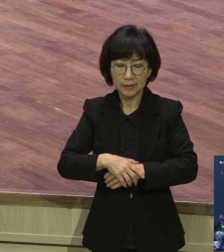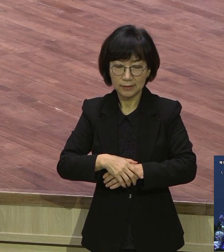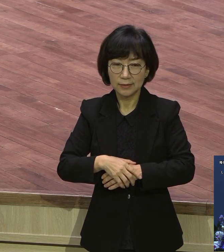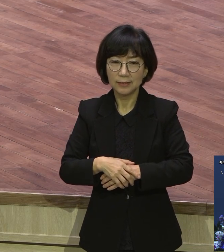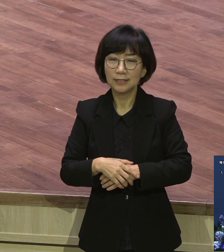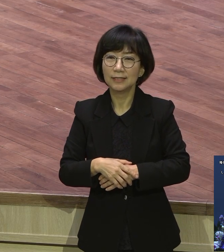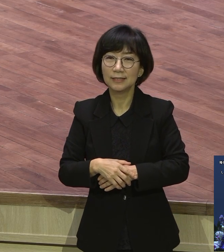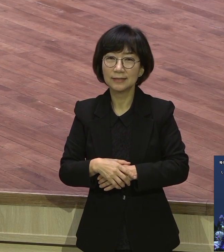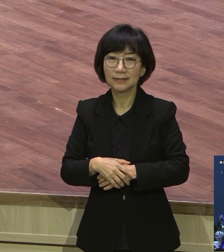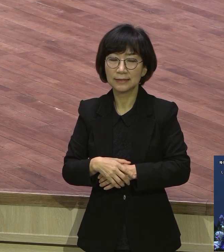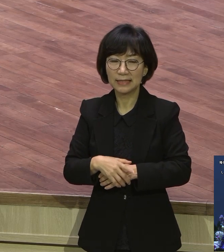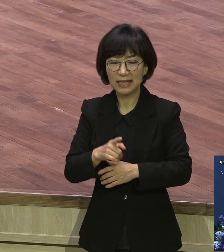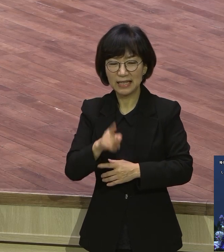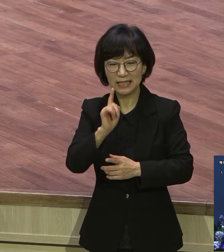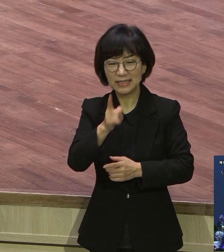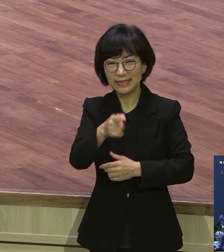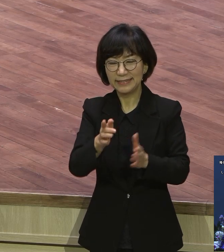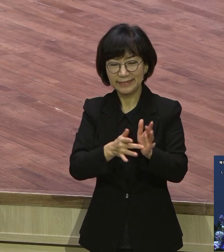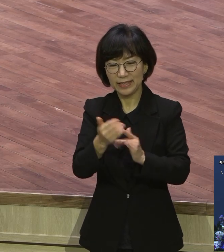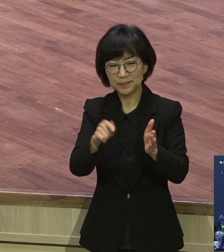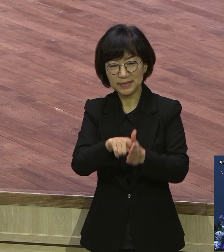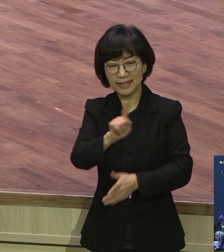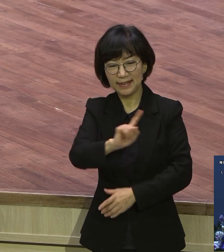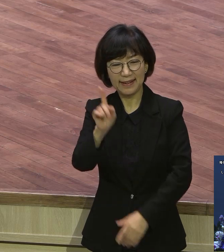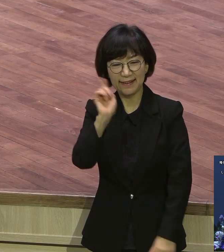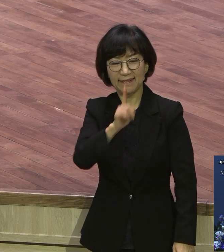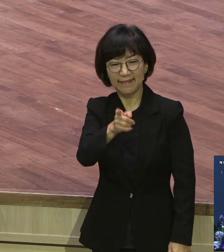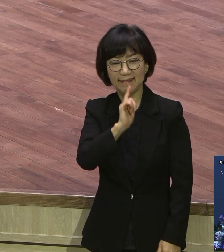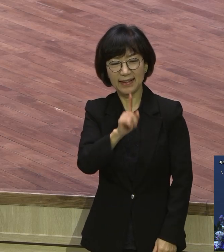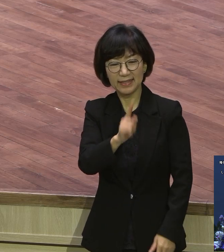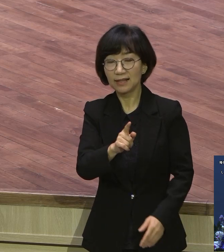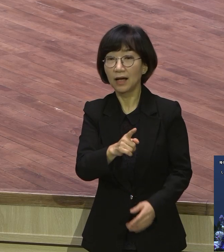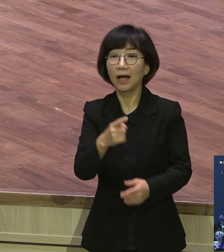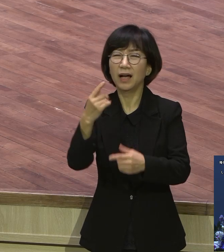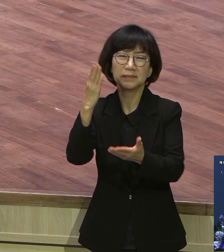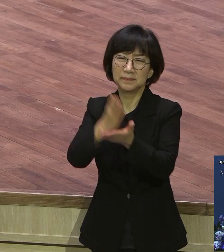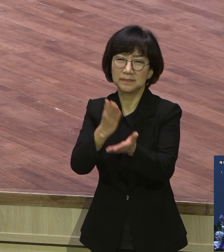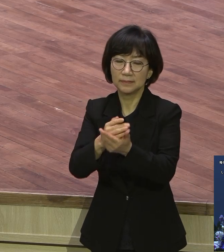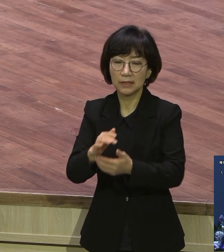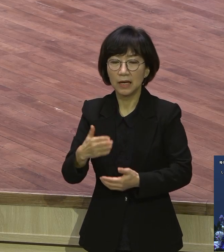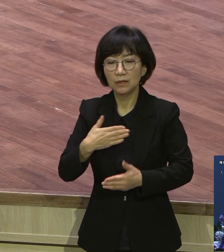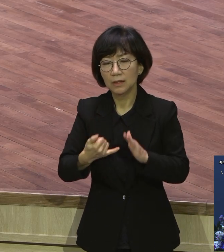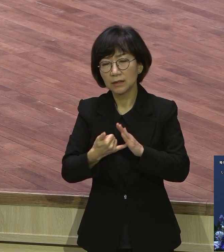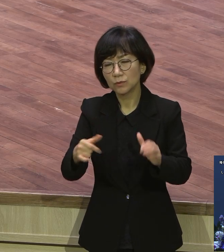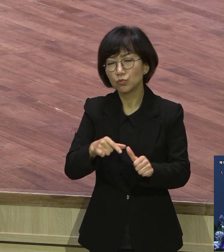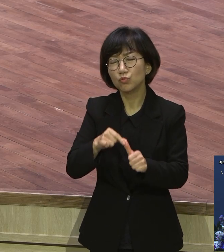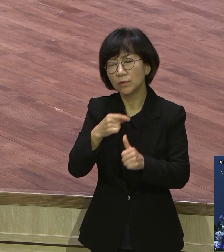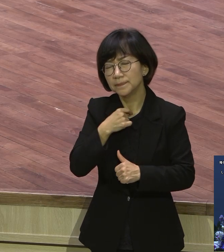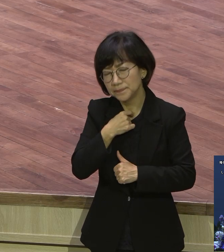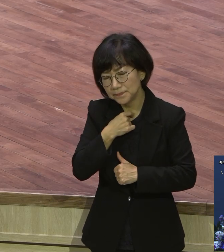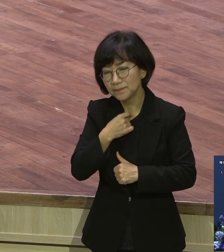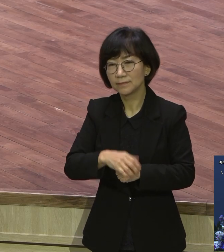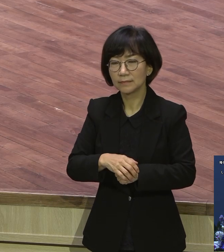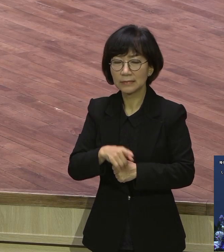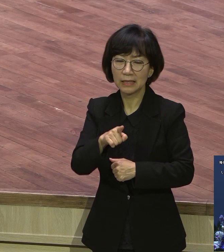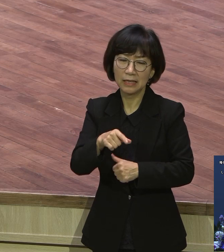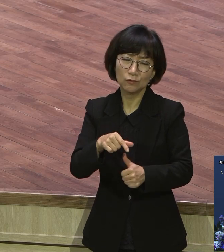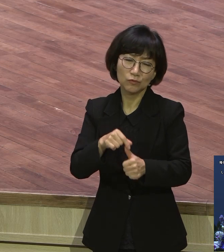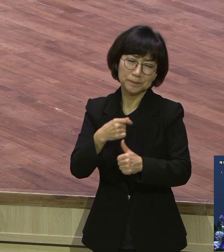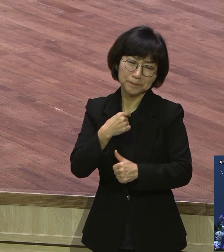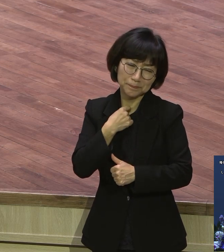다른 판단하지 마세요 저의 영혼 구원받아야 되는데 우리 가족 구원받아야 되는데 아버지